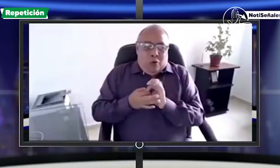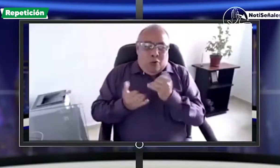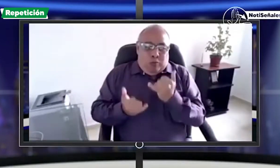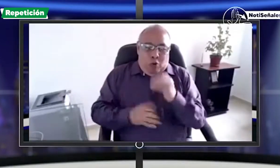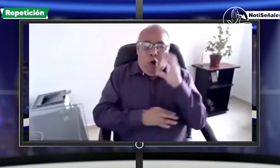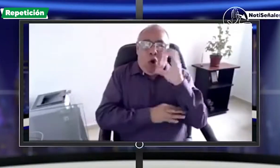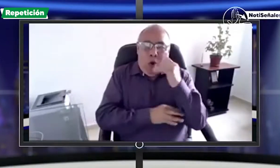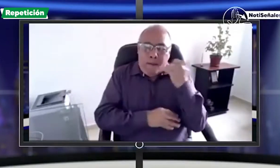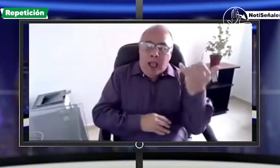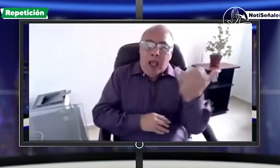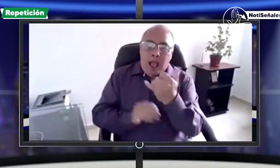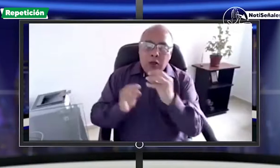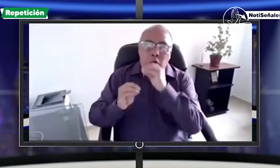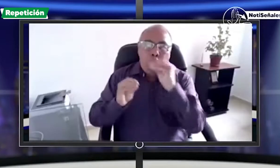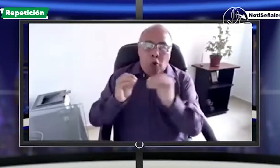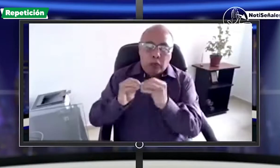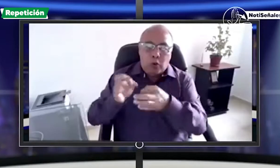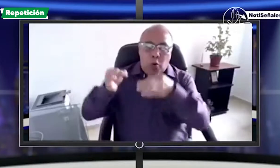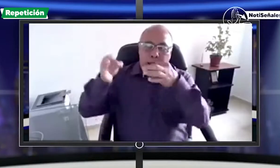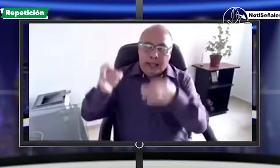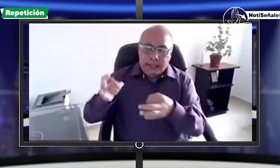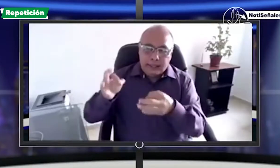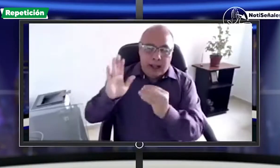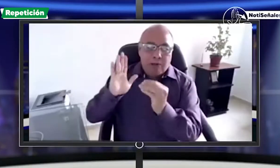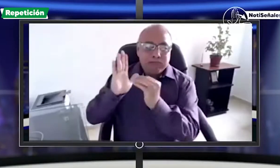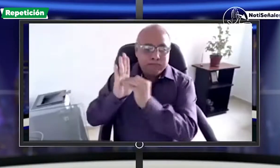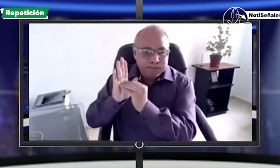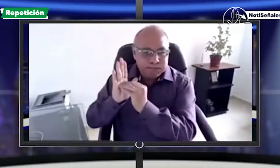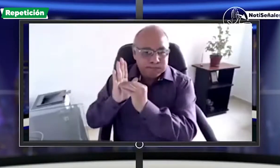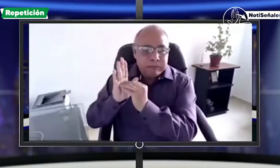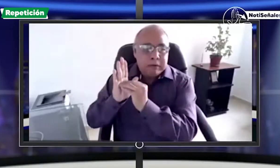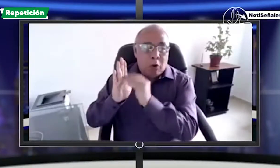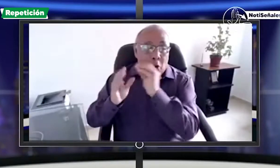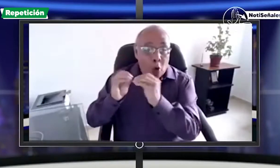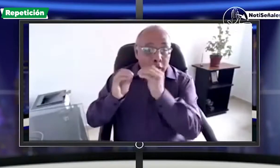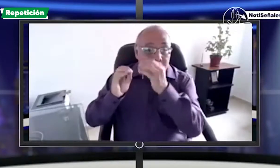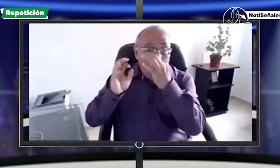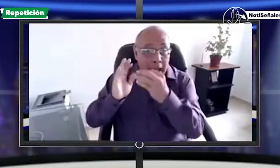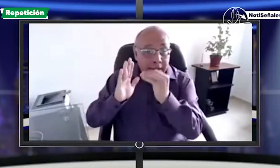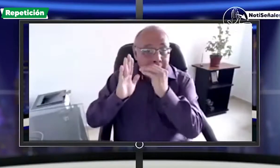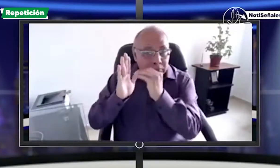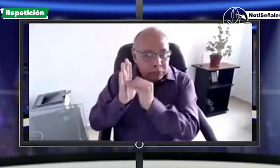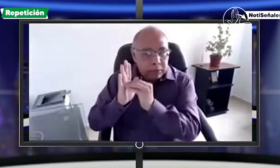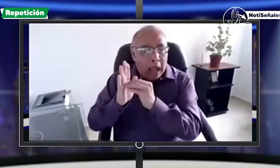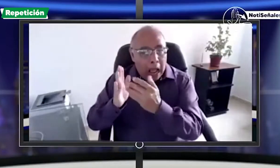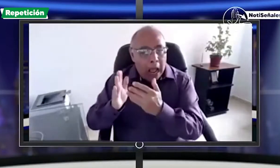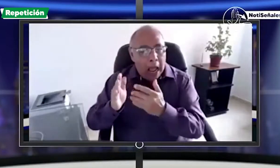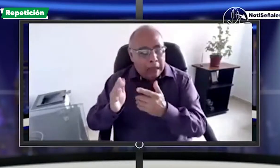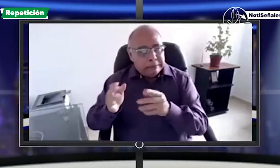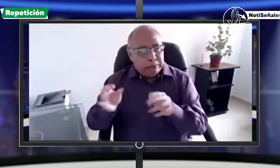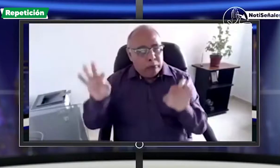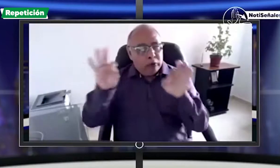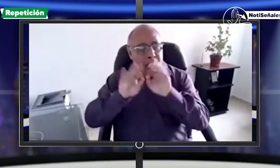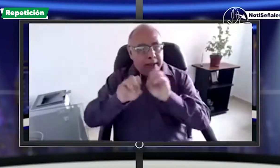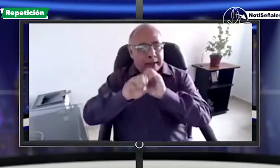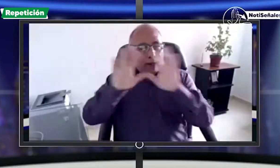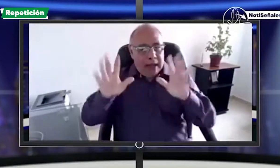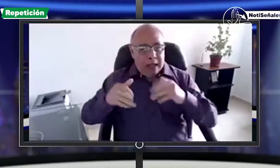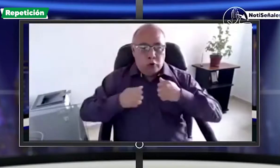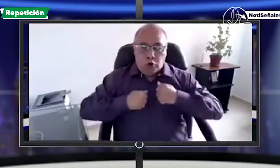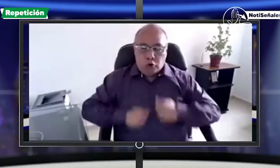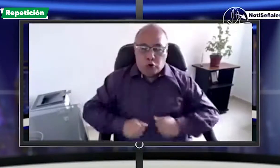señas o cierto protagonismo que pueda tomar el intérprete. Esto a la luz también del código de ética de